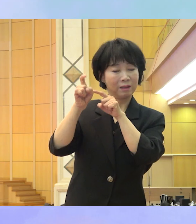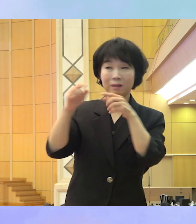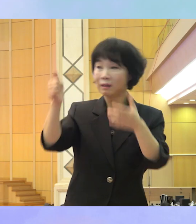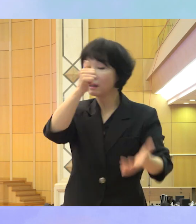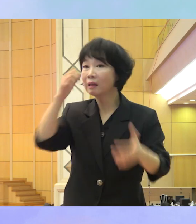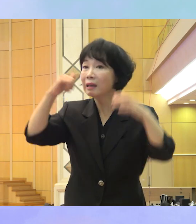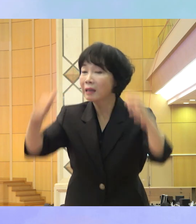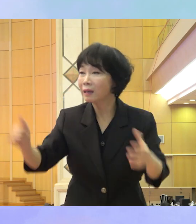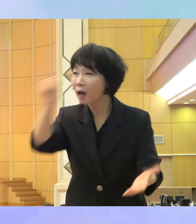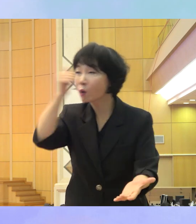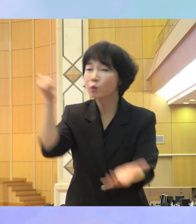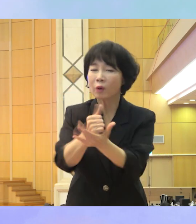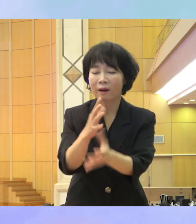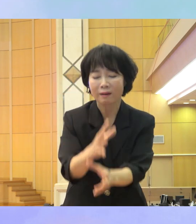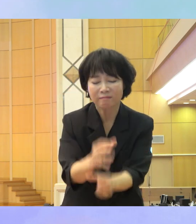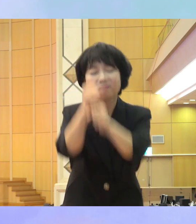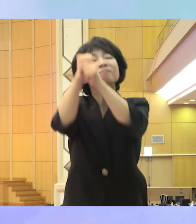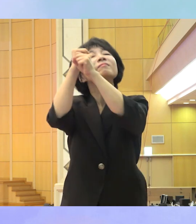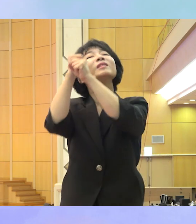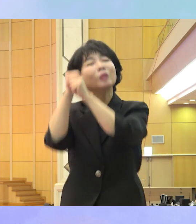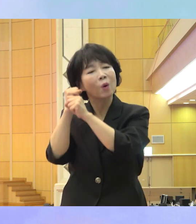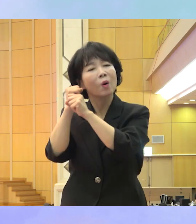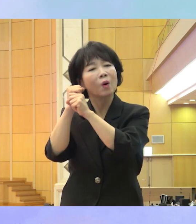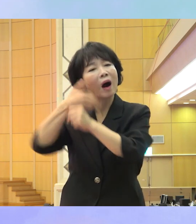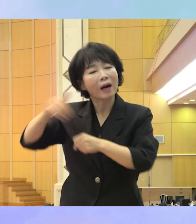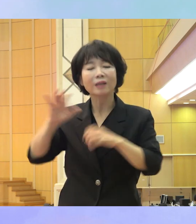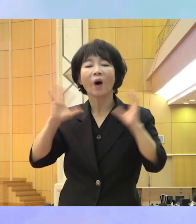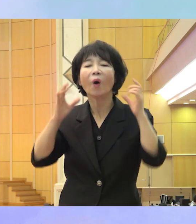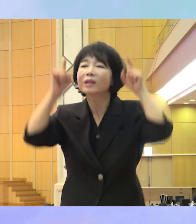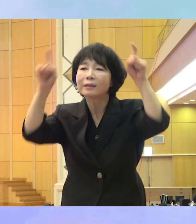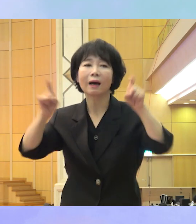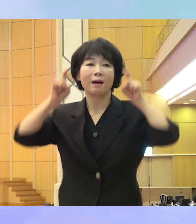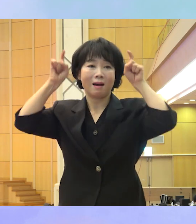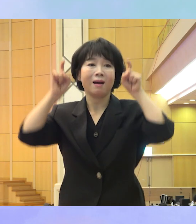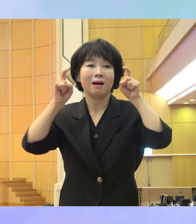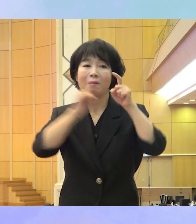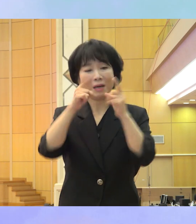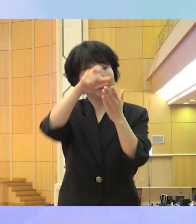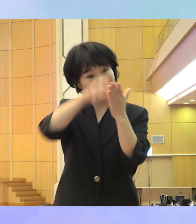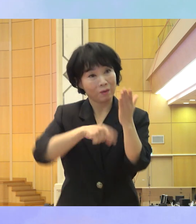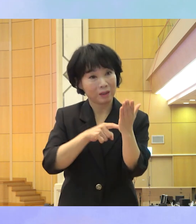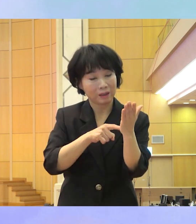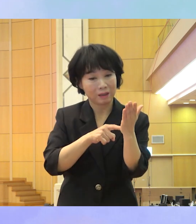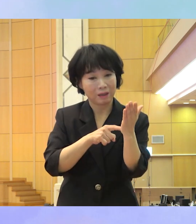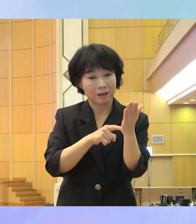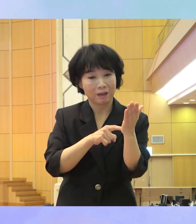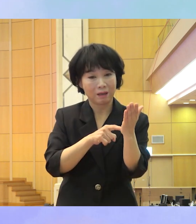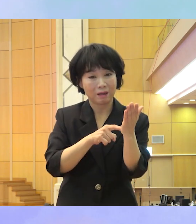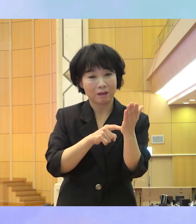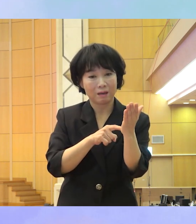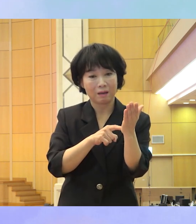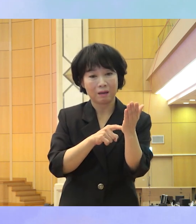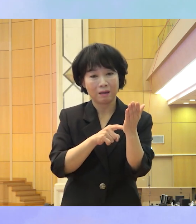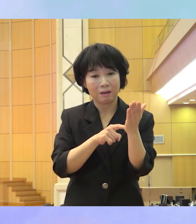세상 죄를 지고 가는 어린 양이로다. 요한복음 1장 29절